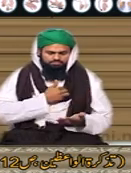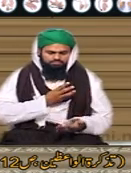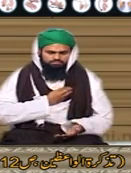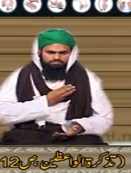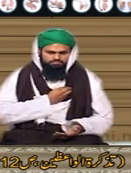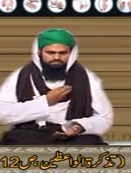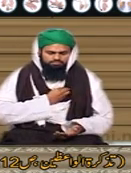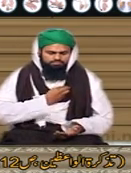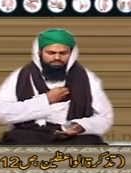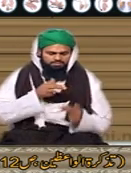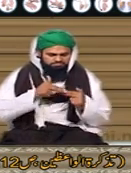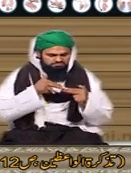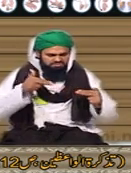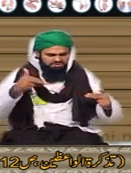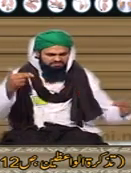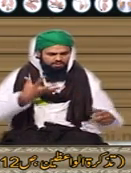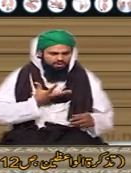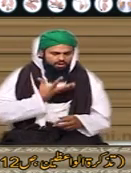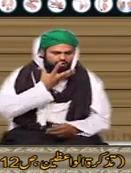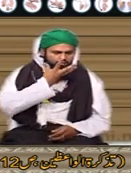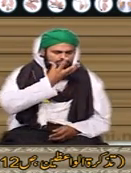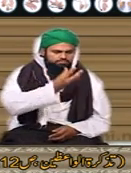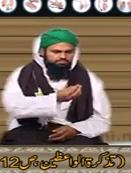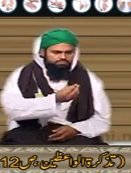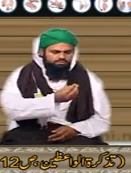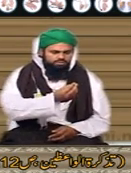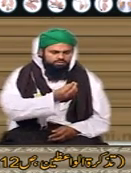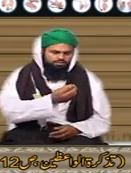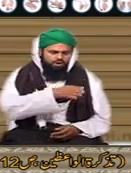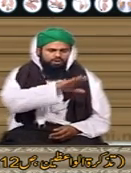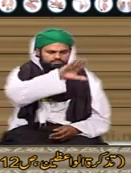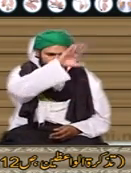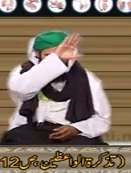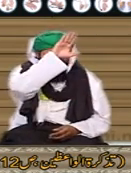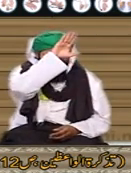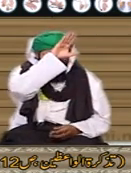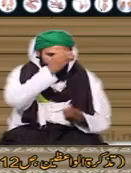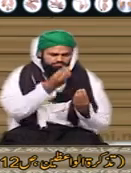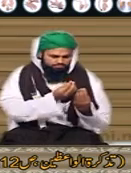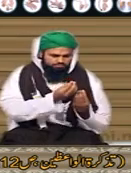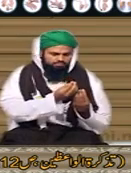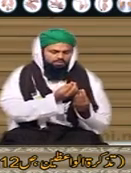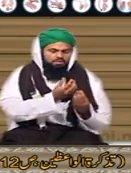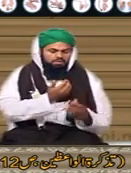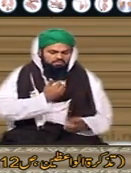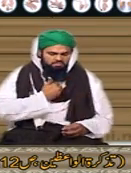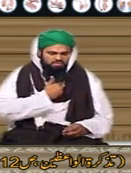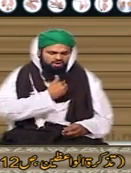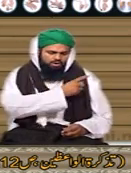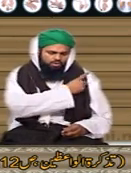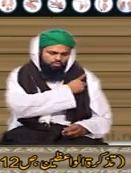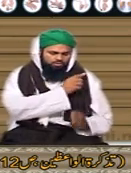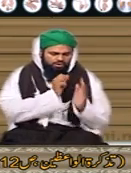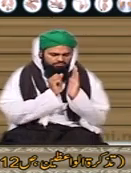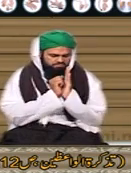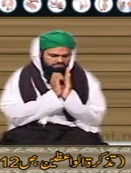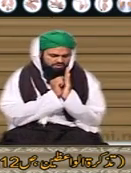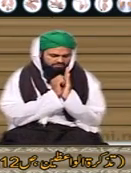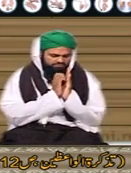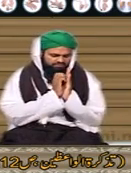اپنی سرگزشت سناتا ہے، اے خلیفۃ المسلمین، میں اپنے گناہوں سے توبہ کرنے آیا ہوں اور